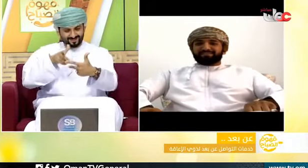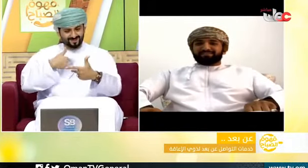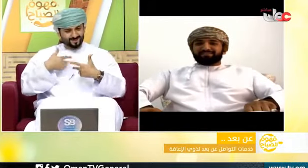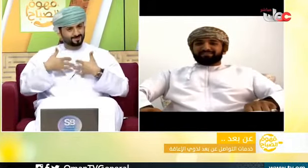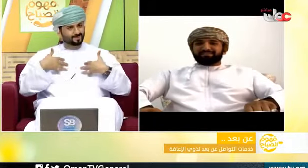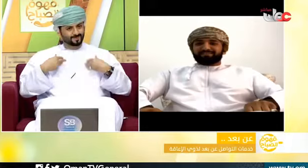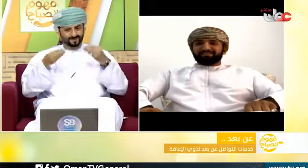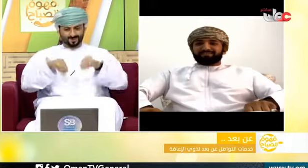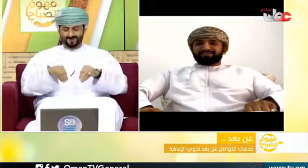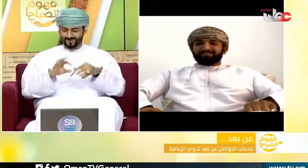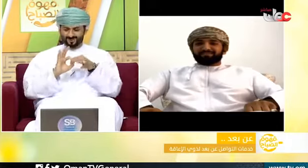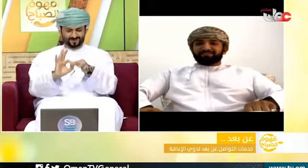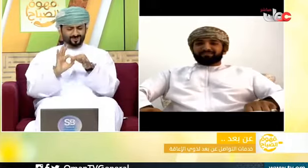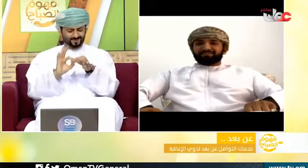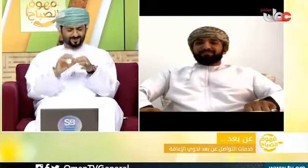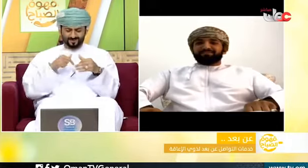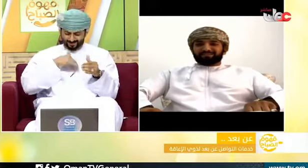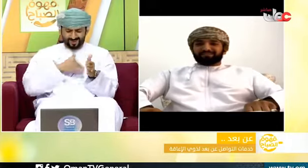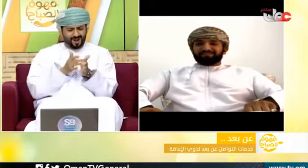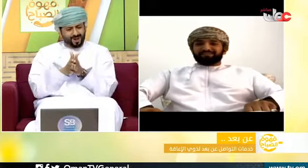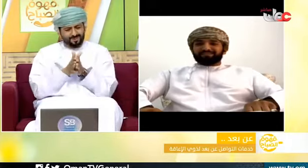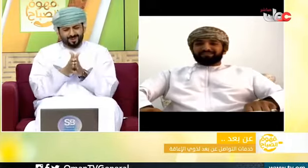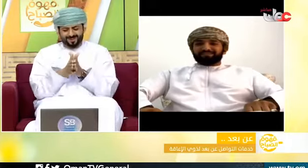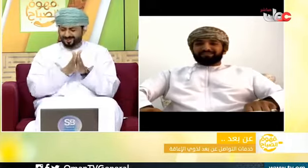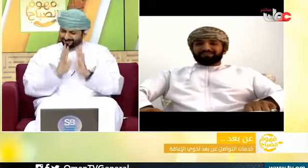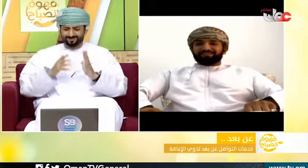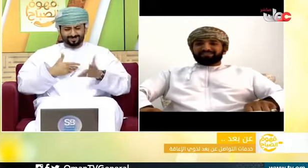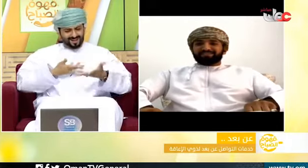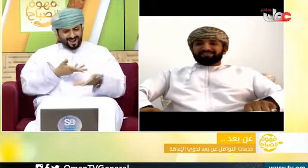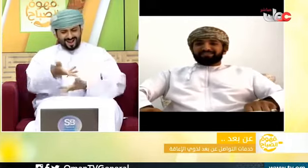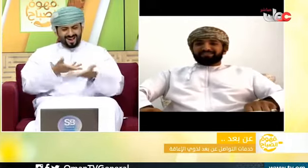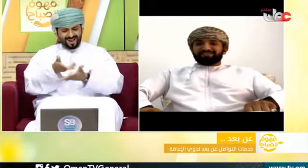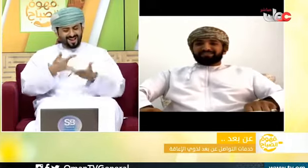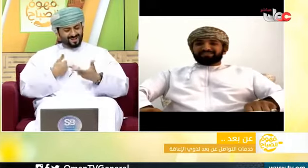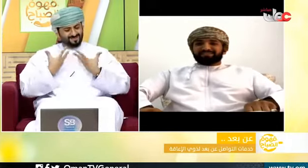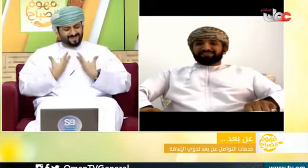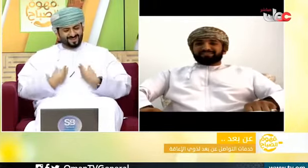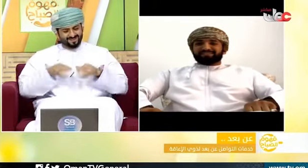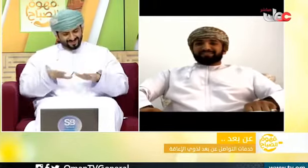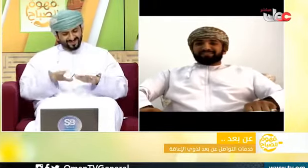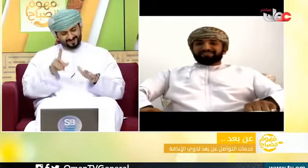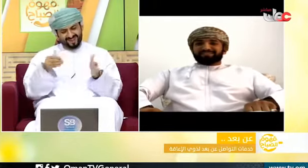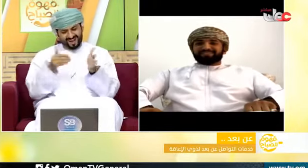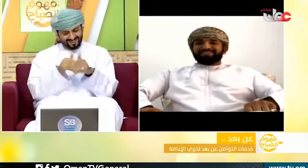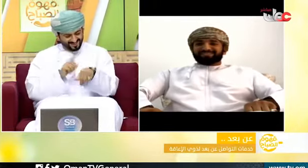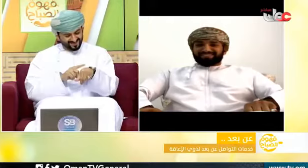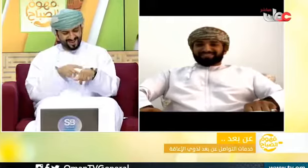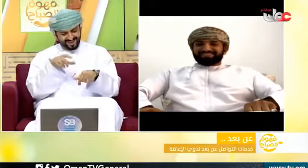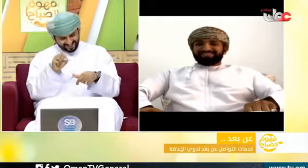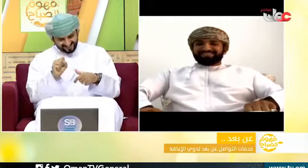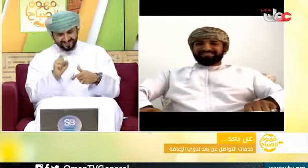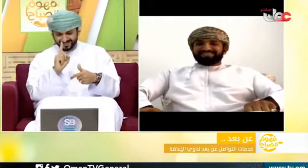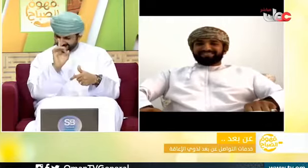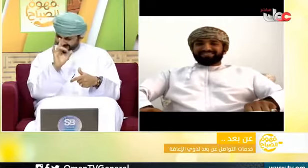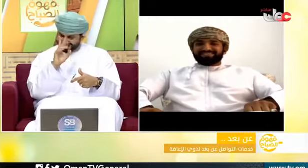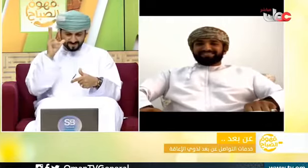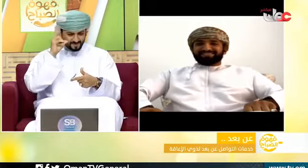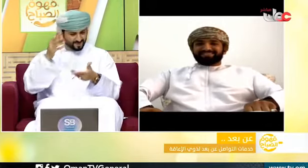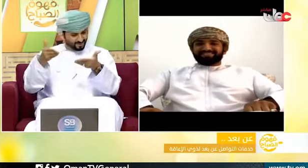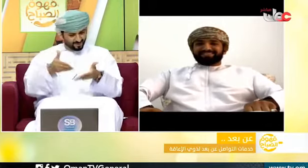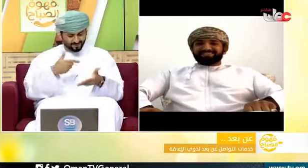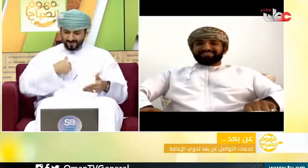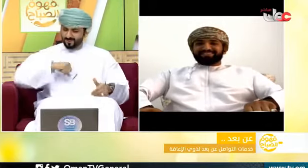هذه الجائحة، وأنا سعيد جدا بالتواصل معك من خلال التقنية هذه، وأنا أيضا متحمس جدا لهذه